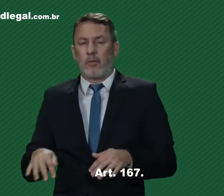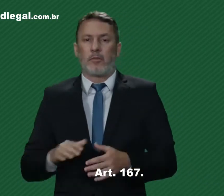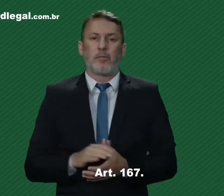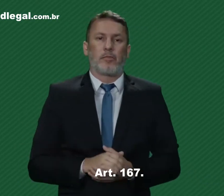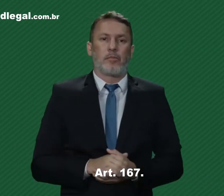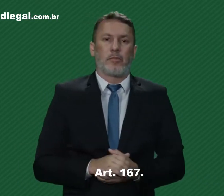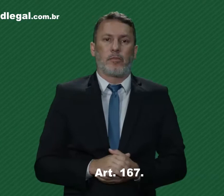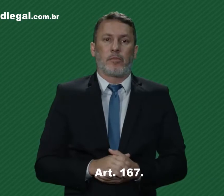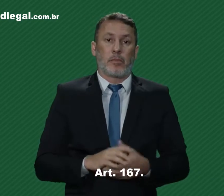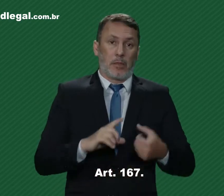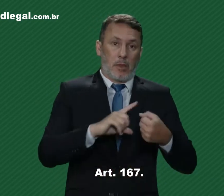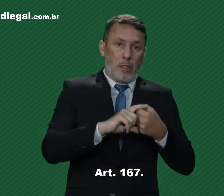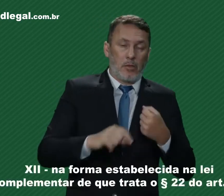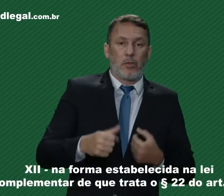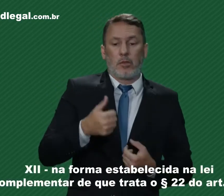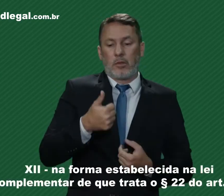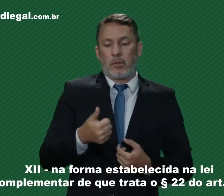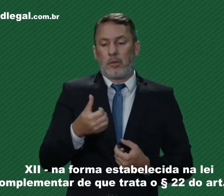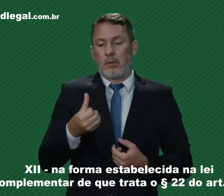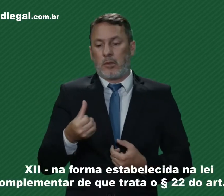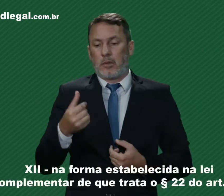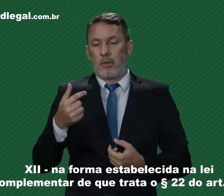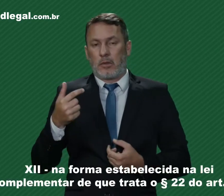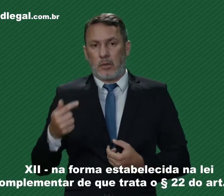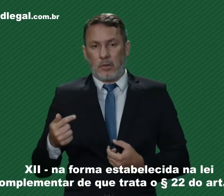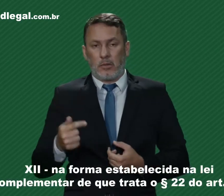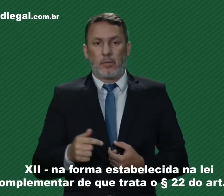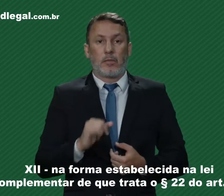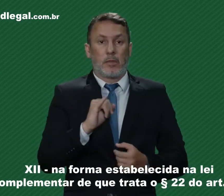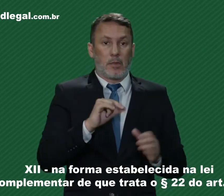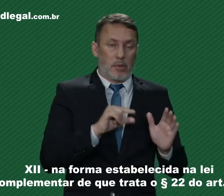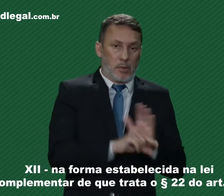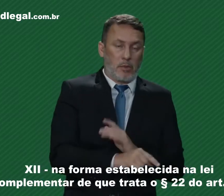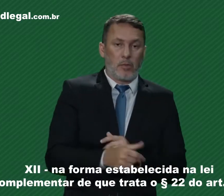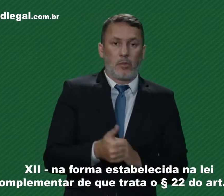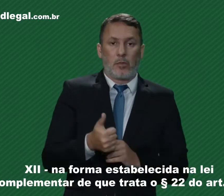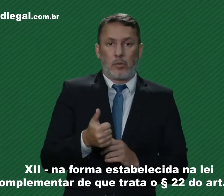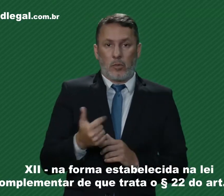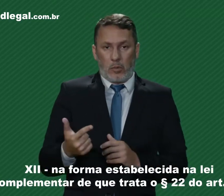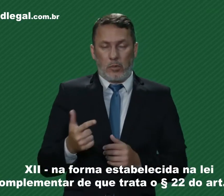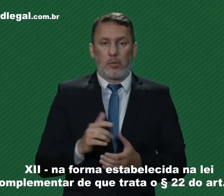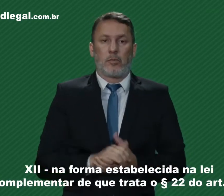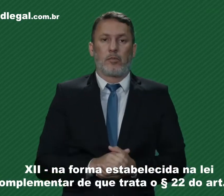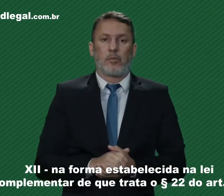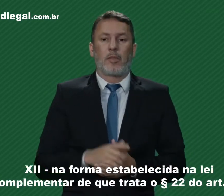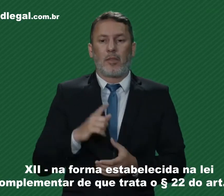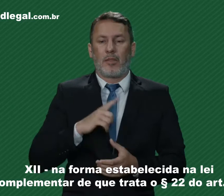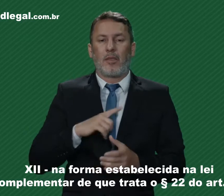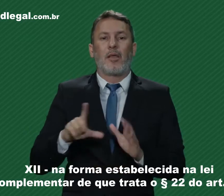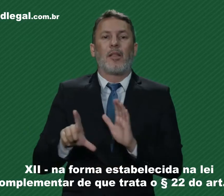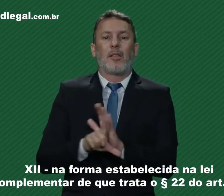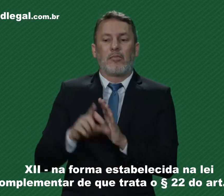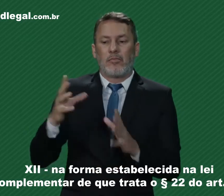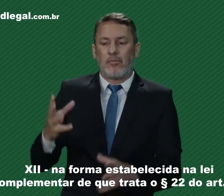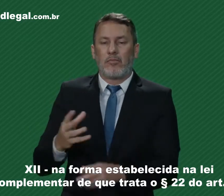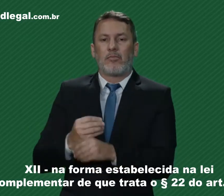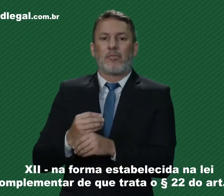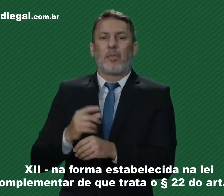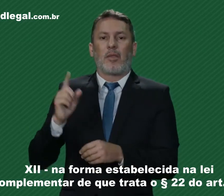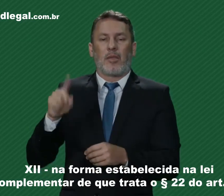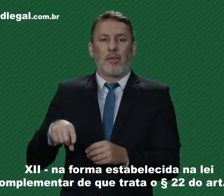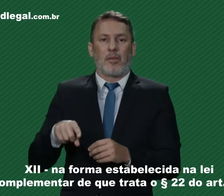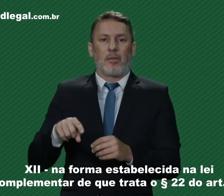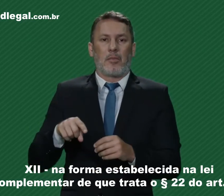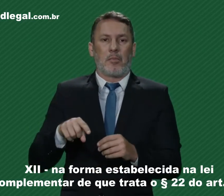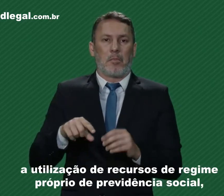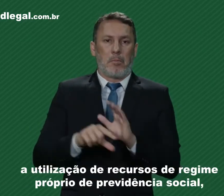Artigo 167. Inciso 12. Na forma estabelecida na Lei Complementar, de que trata o parágrafo 22